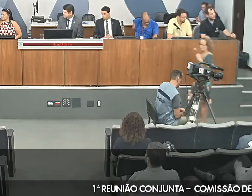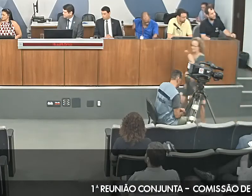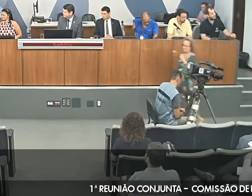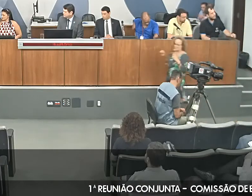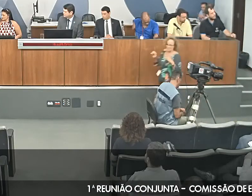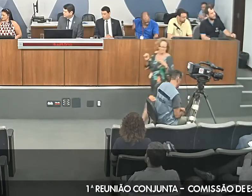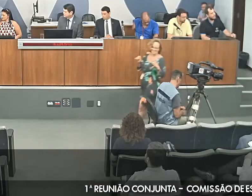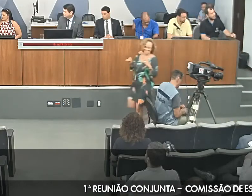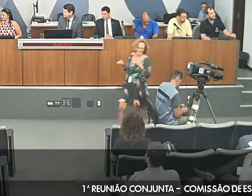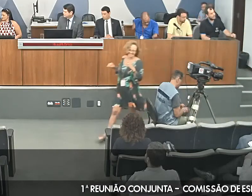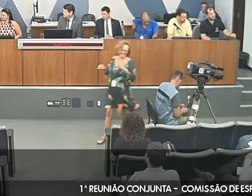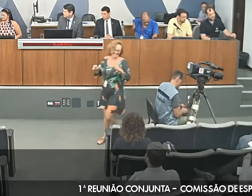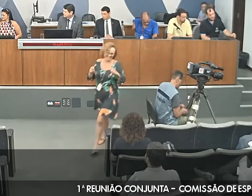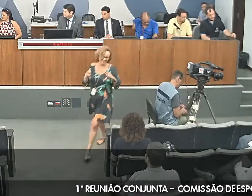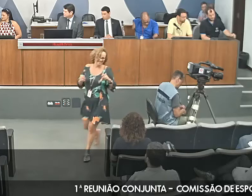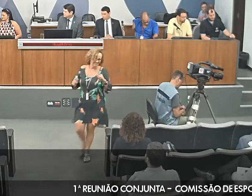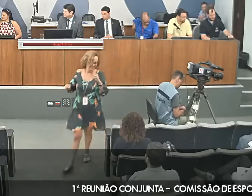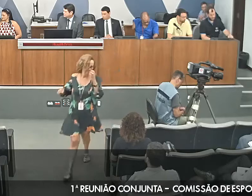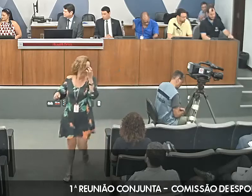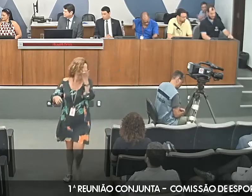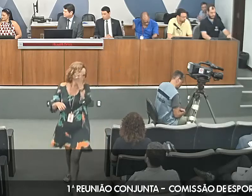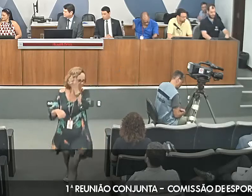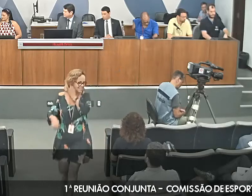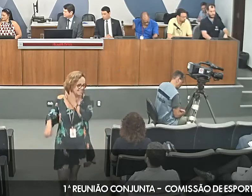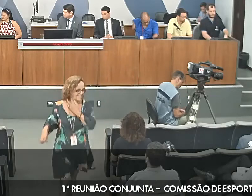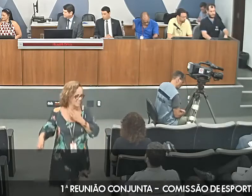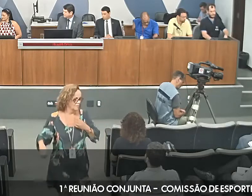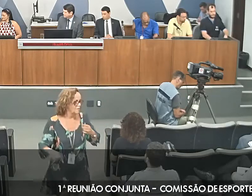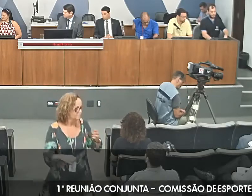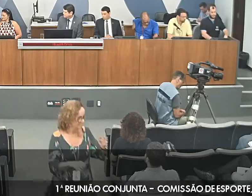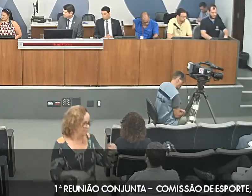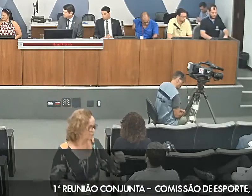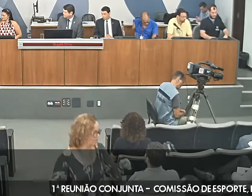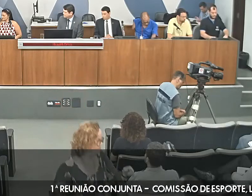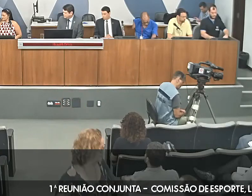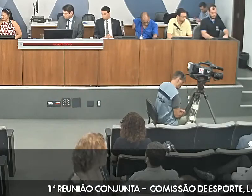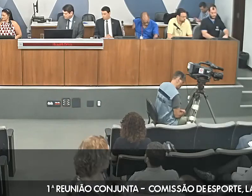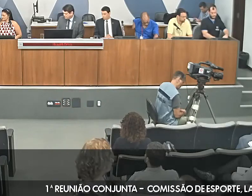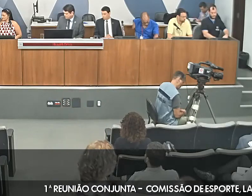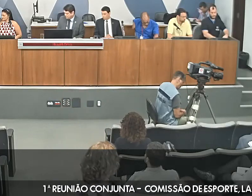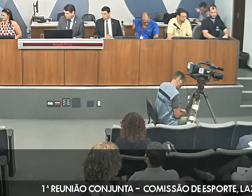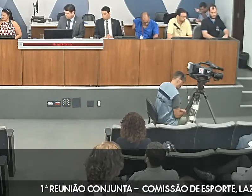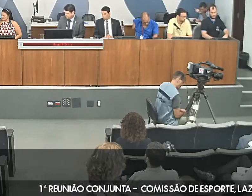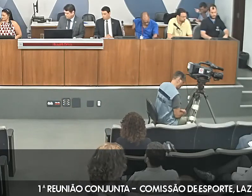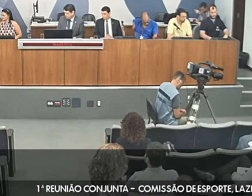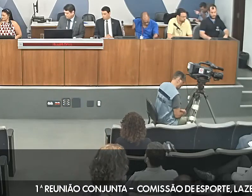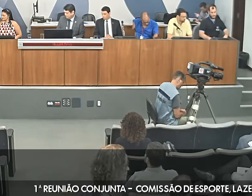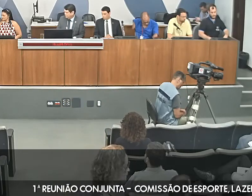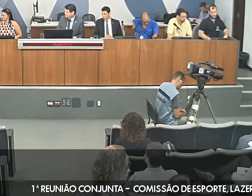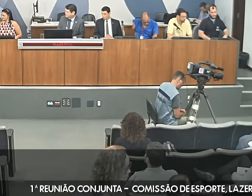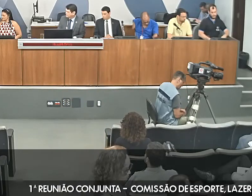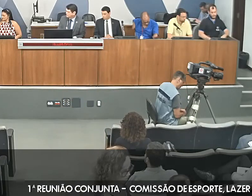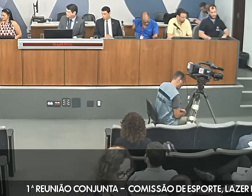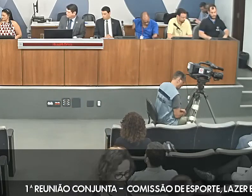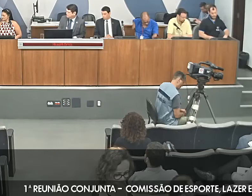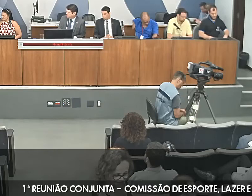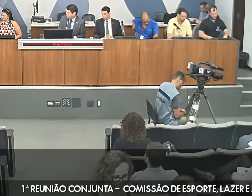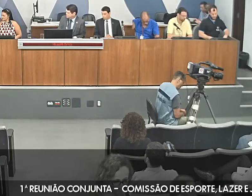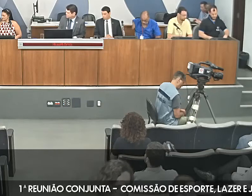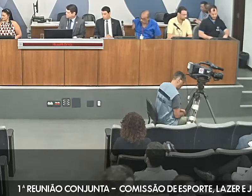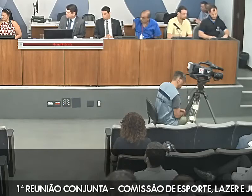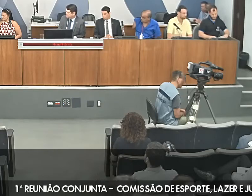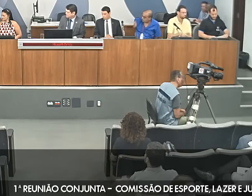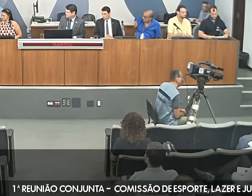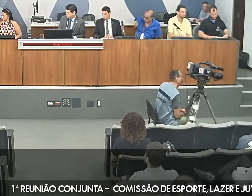e assim todos que precisarem quiserem contar né nós na tarde exposição eu